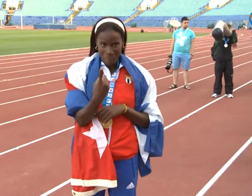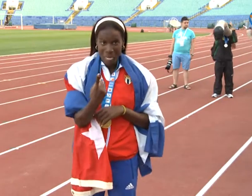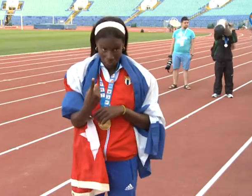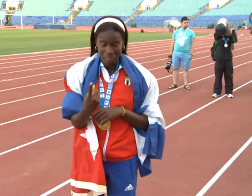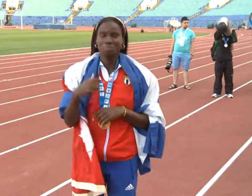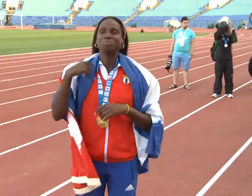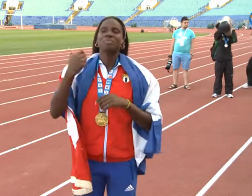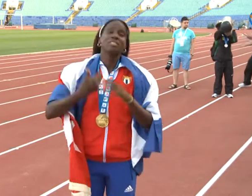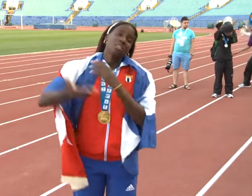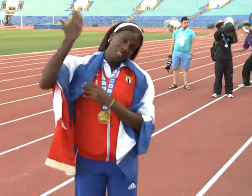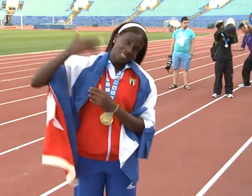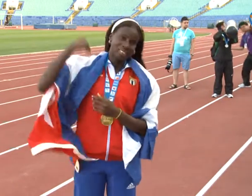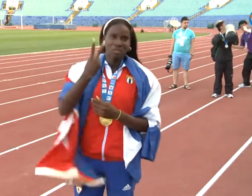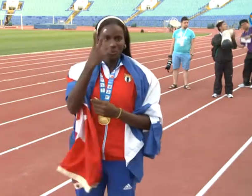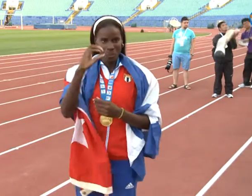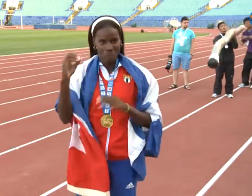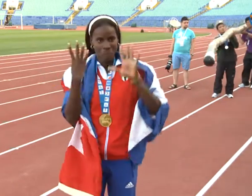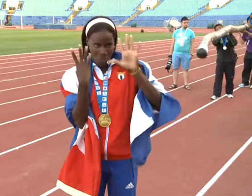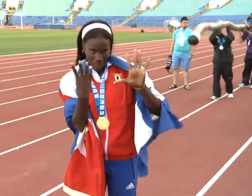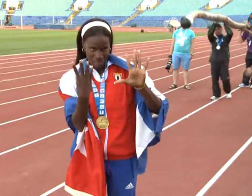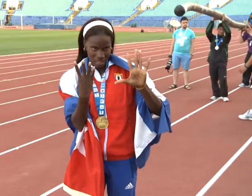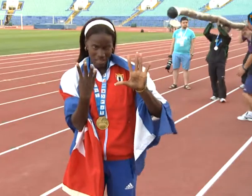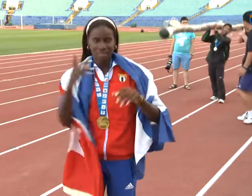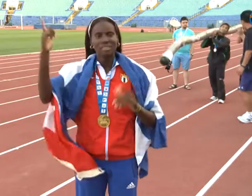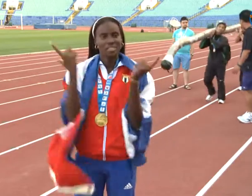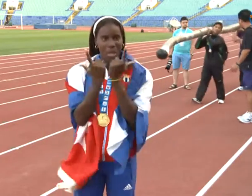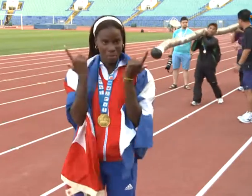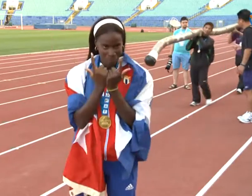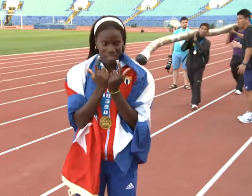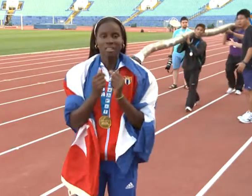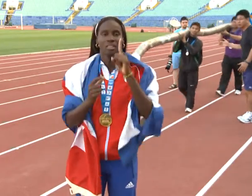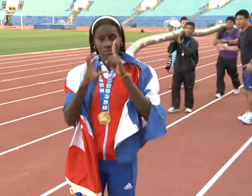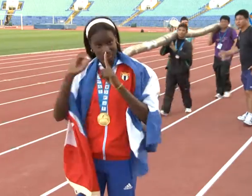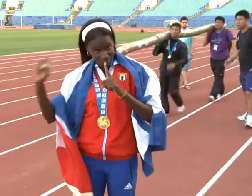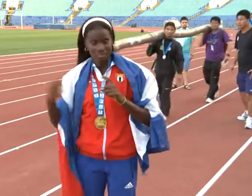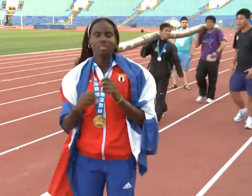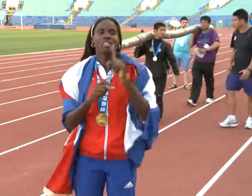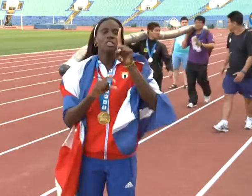medaljo. Awarding ceremony 100 meters men.